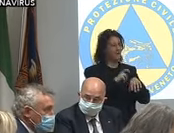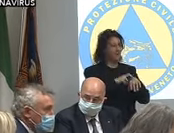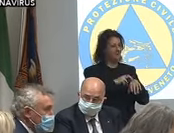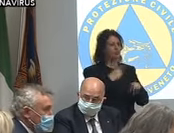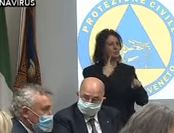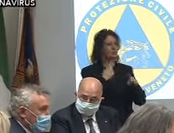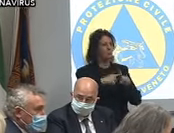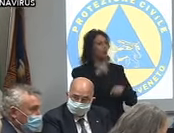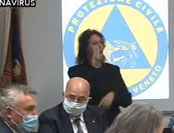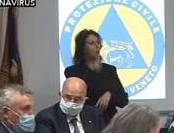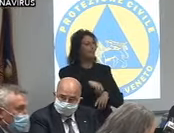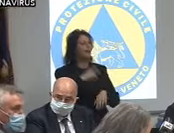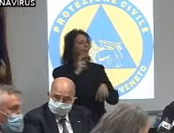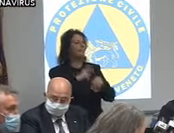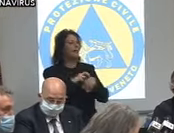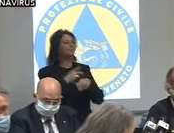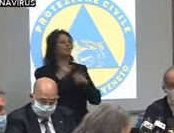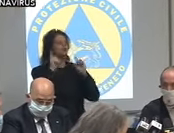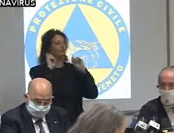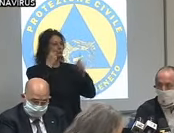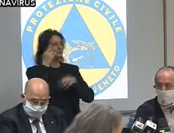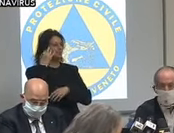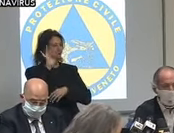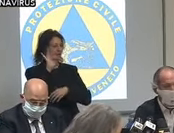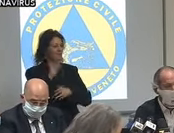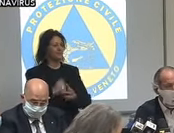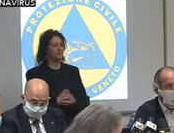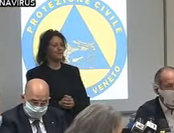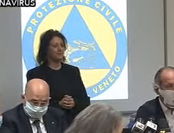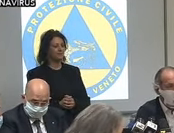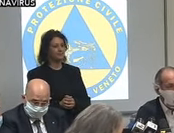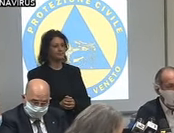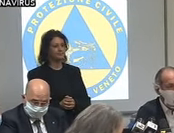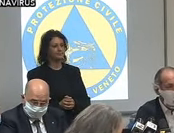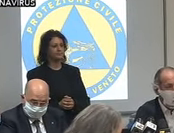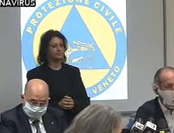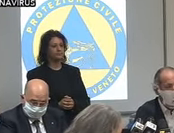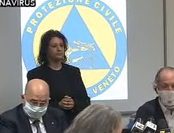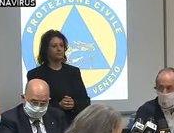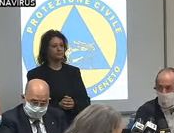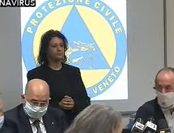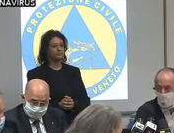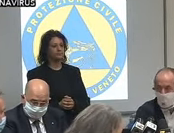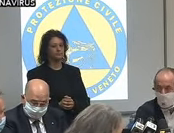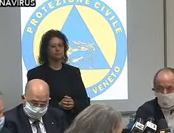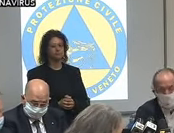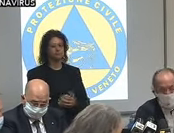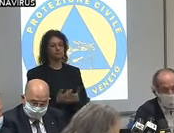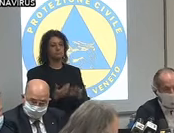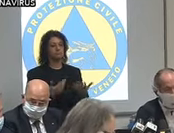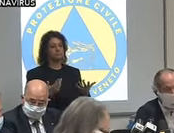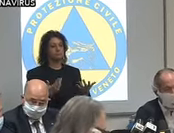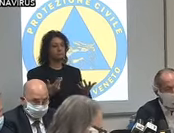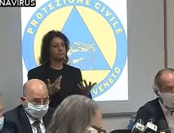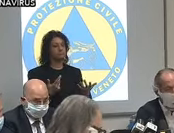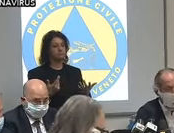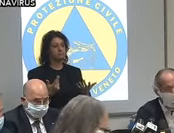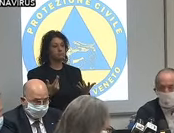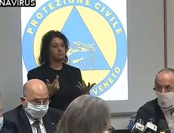specializzati. Io non conosco orari ospedali che vada nel cano, quindi credo che